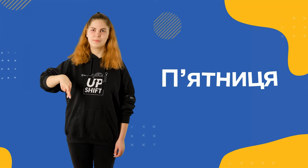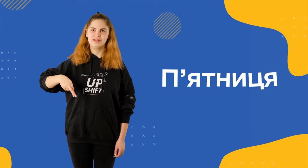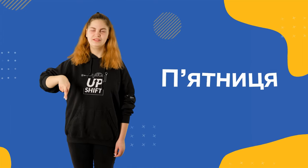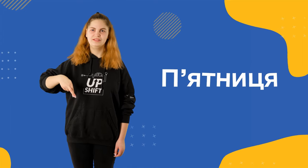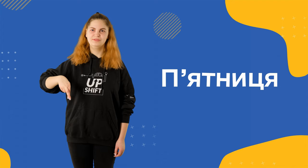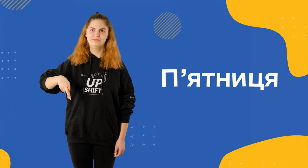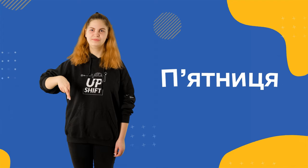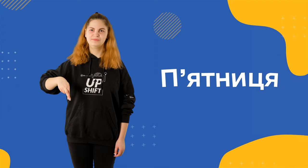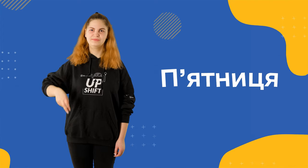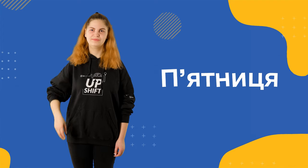П'ятниця.